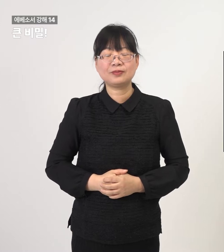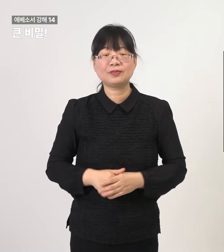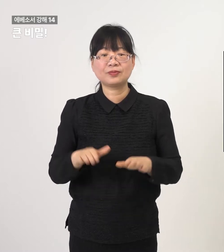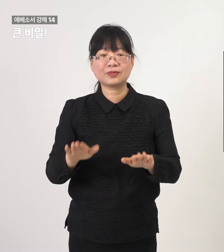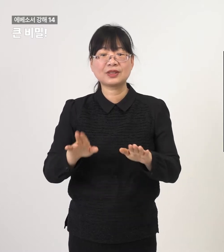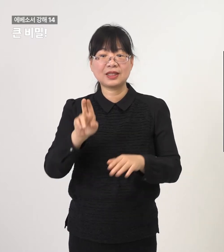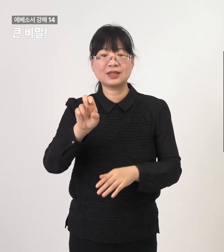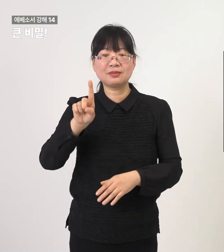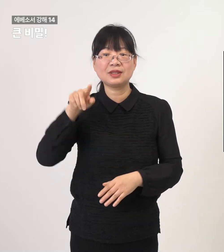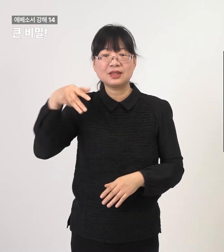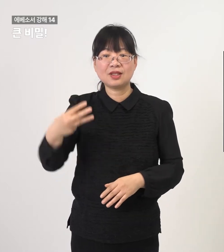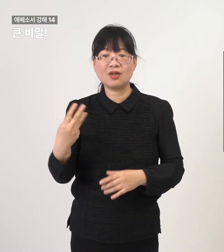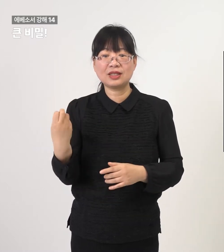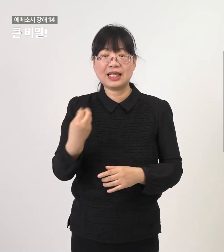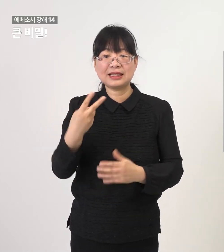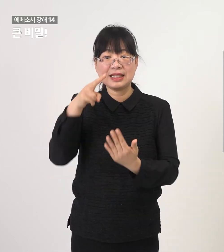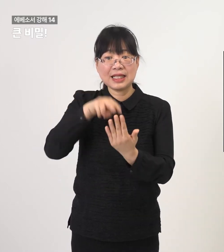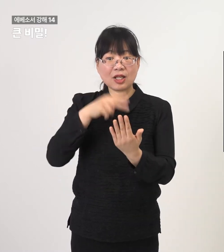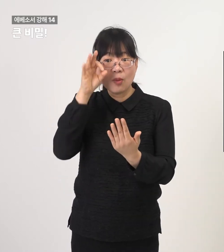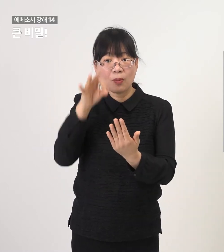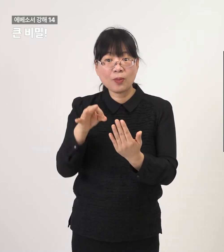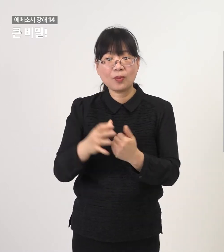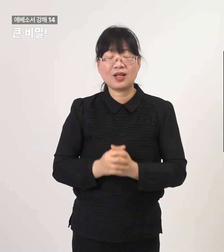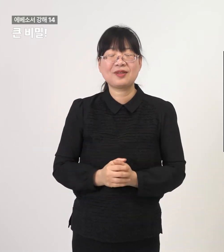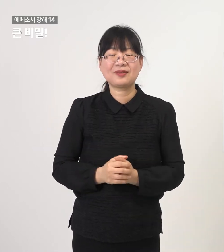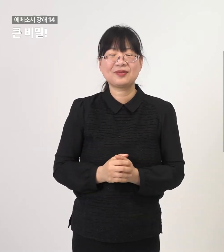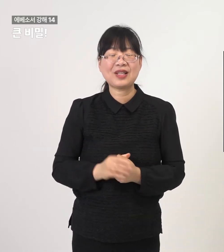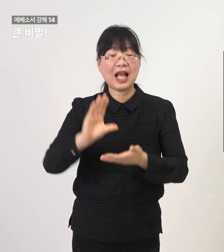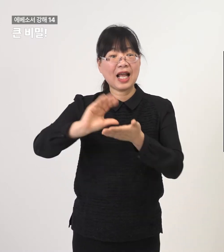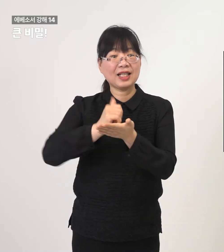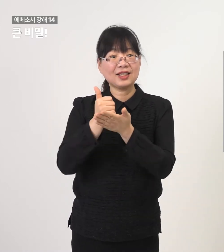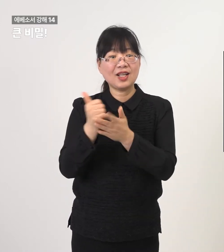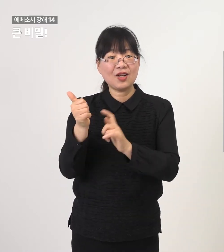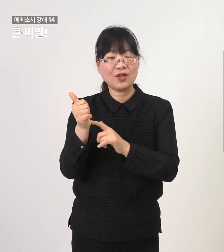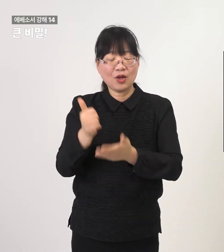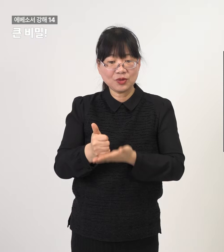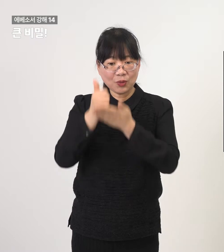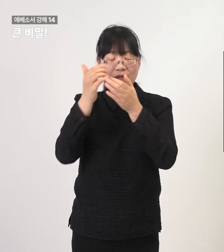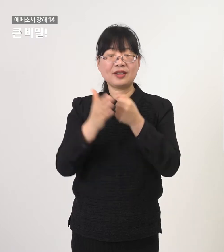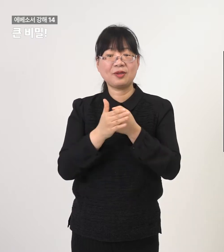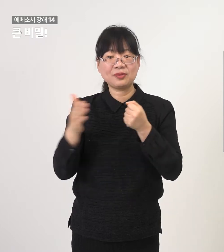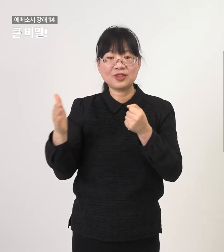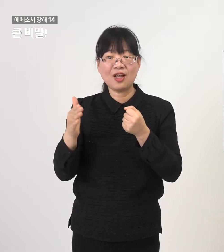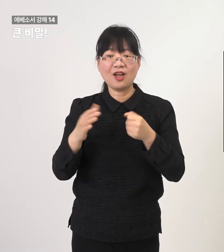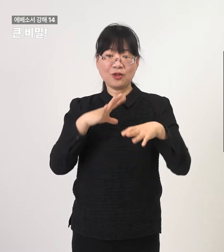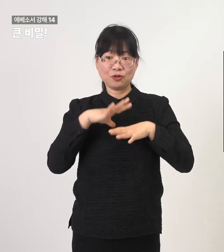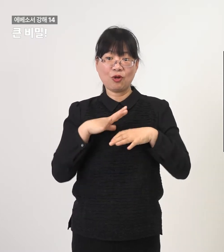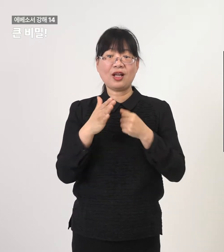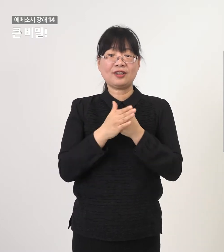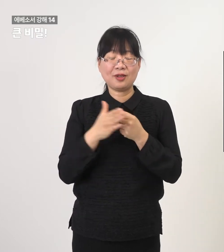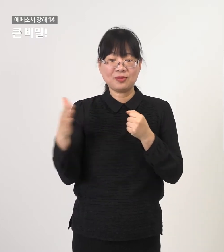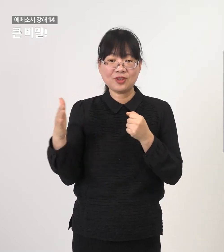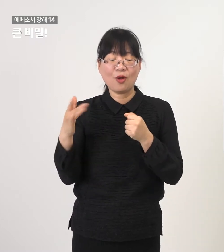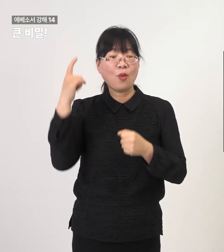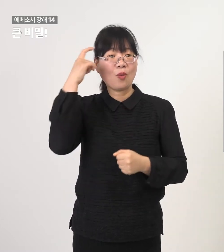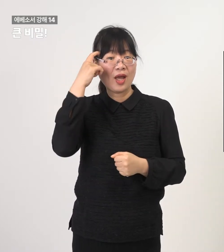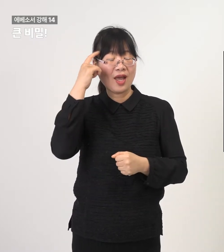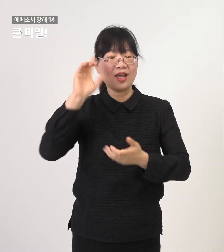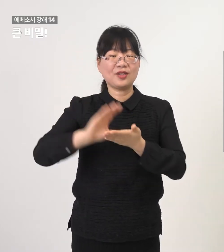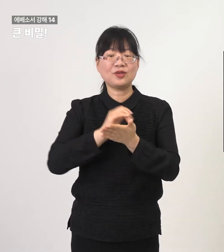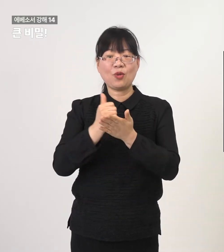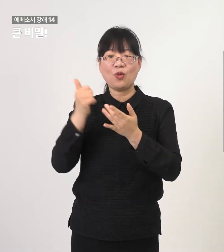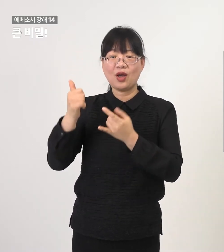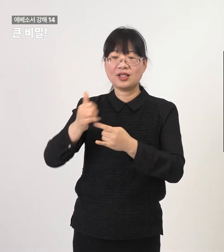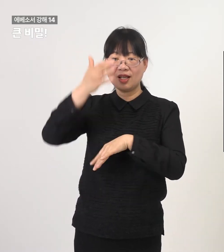자, 21절을 다시 보시면 그리스도를 경외함으로, 두려워함으로, 왜?